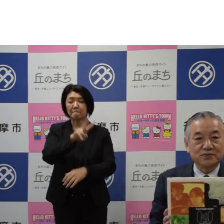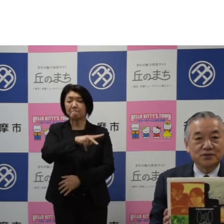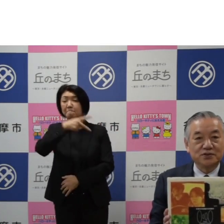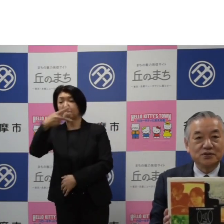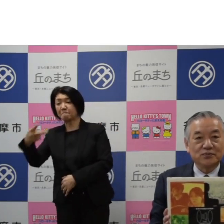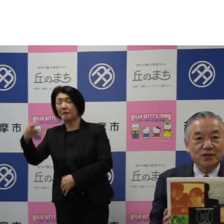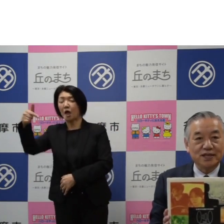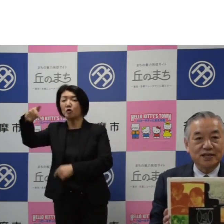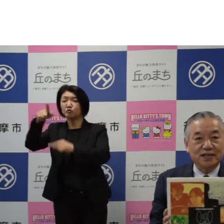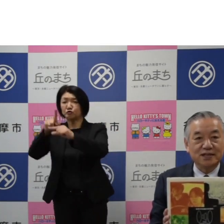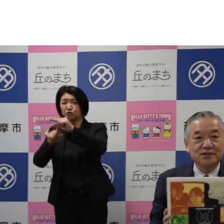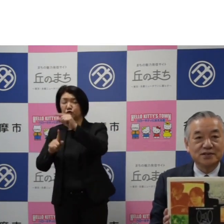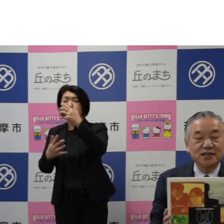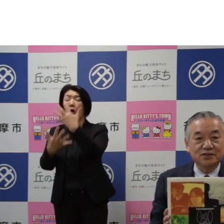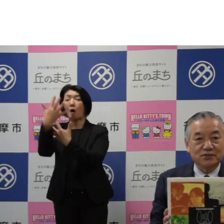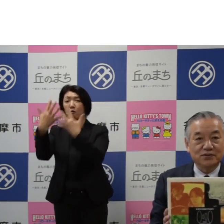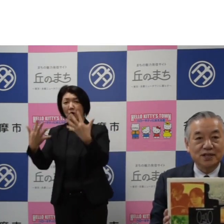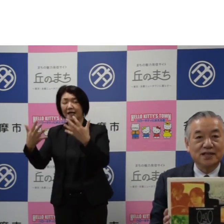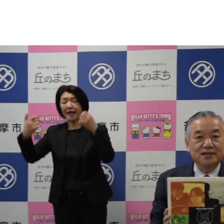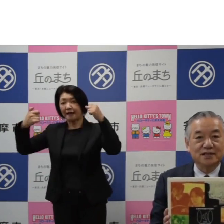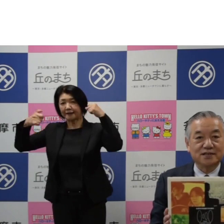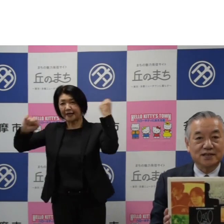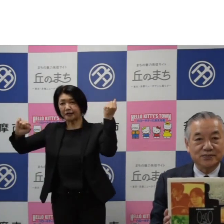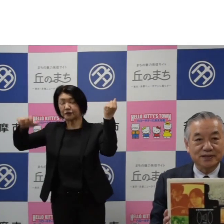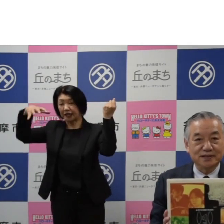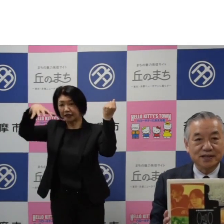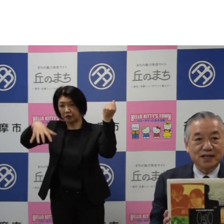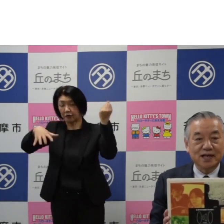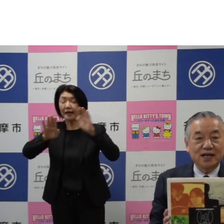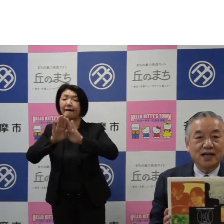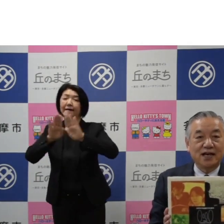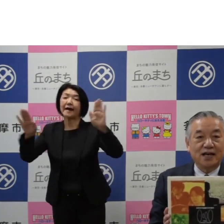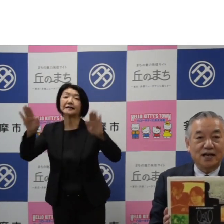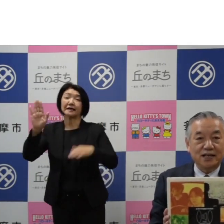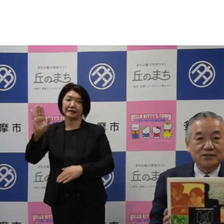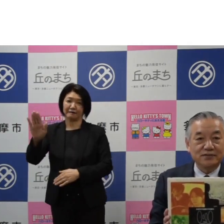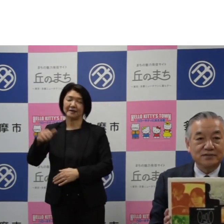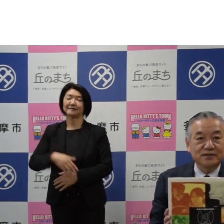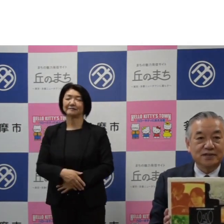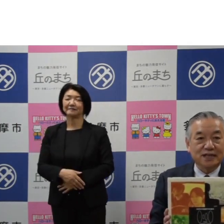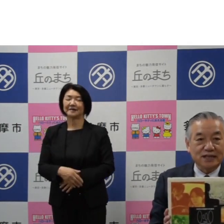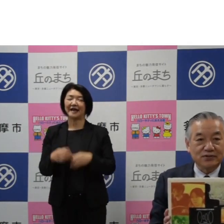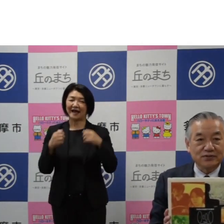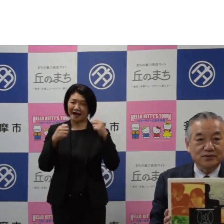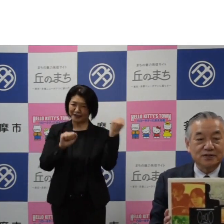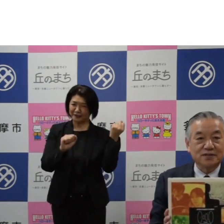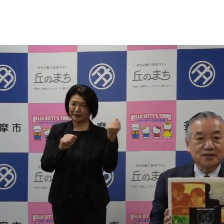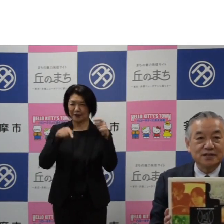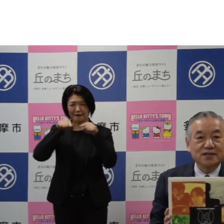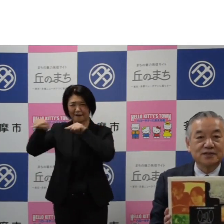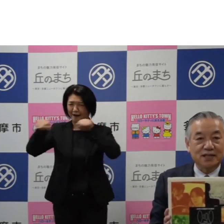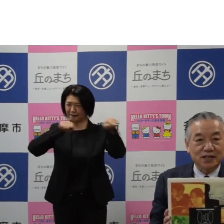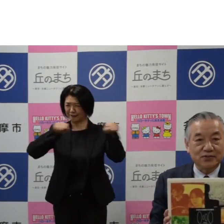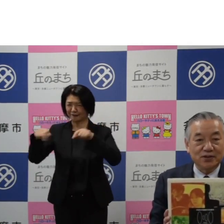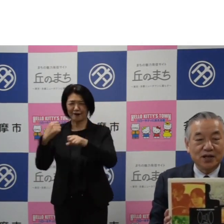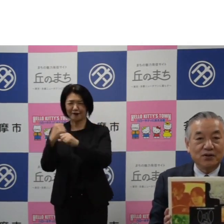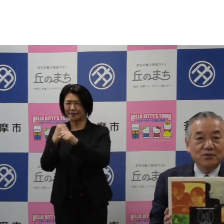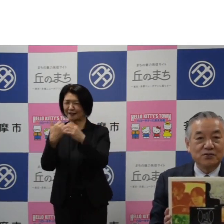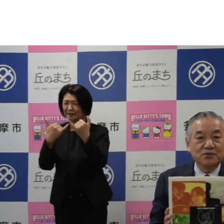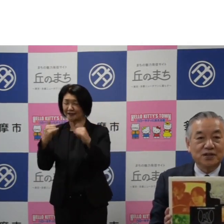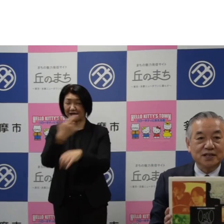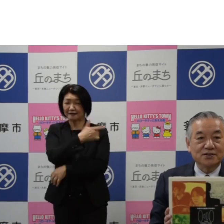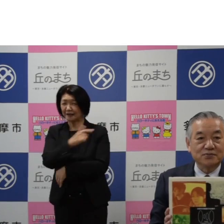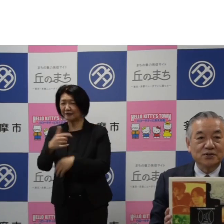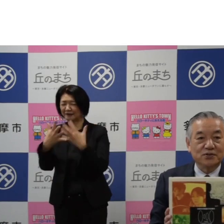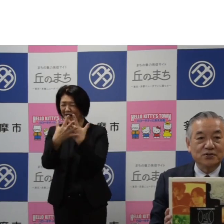の府中の森芸術劇場で開催されます。俳優、監督、制作者など